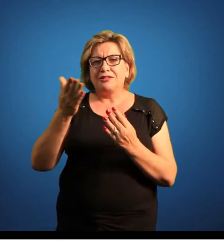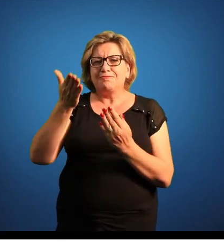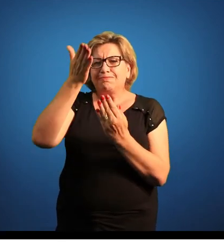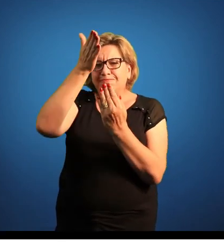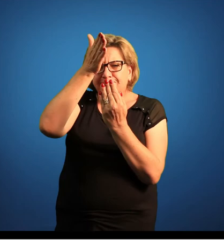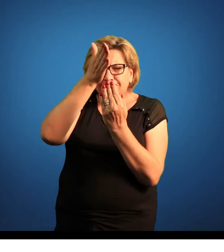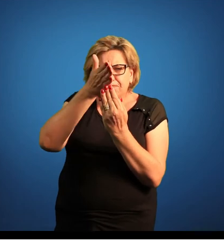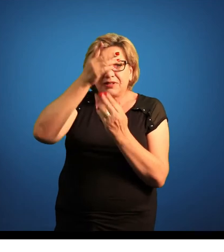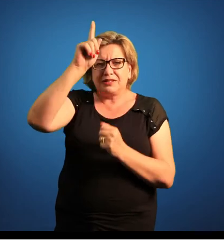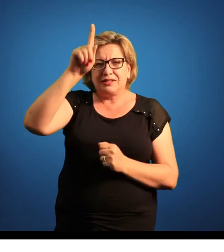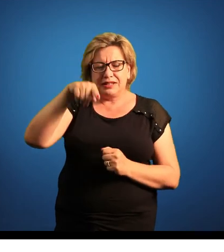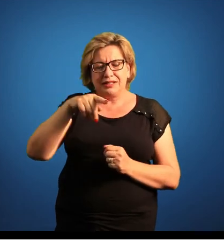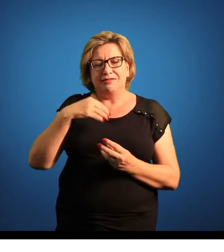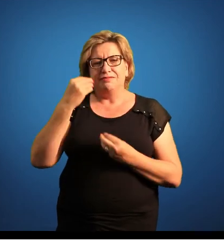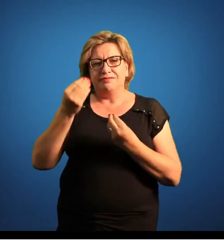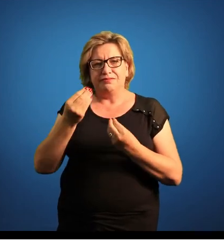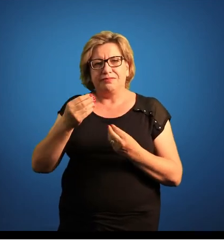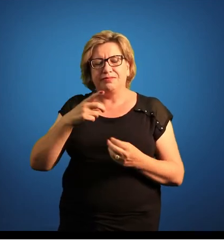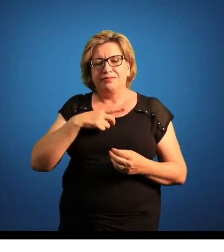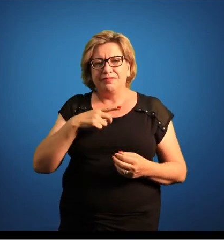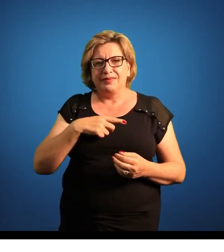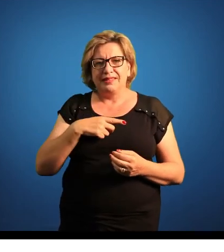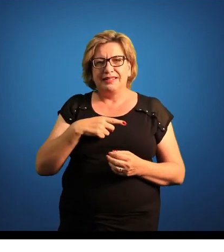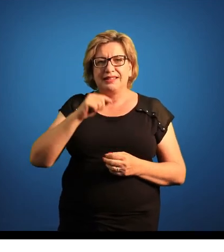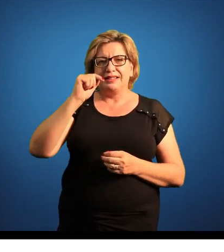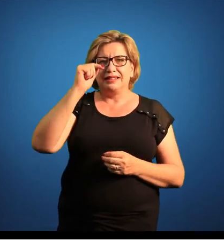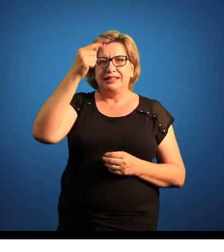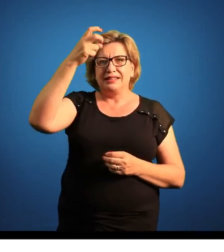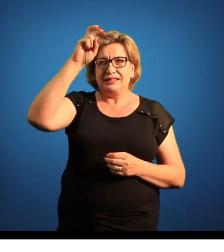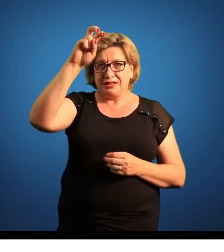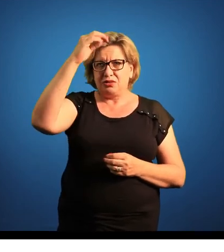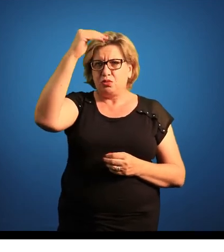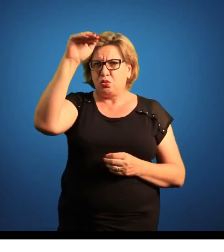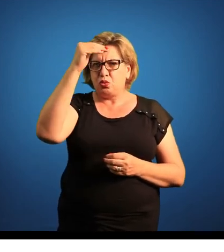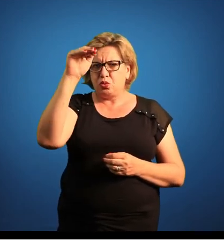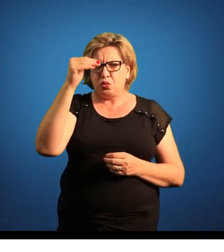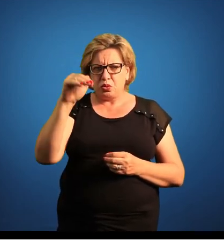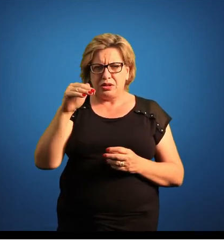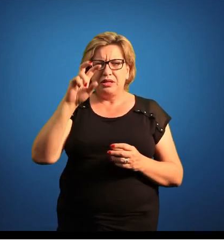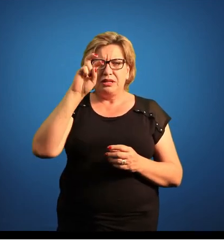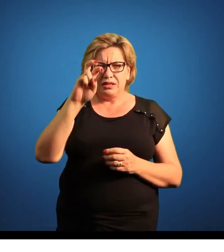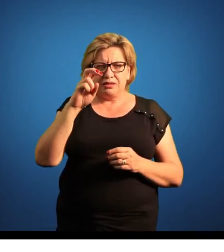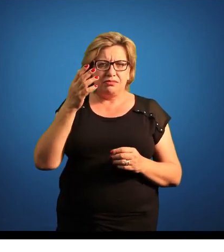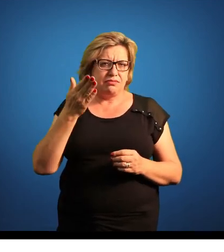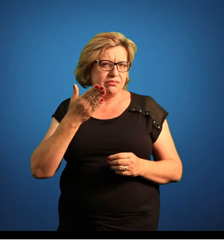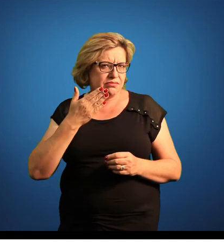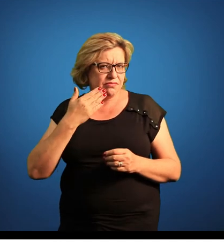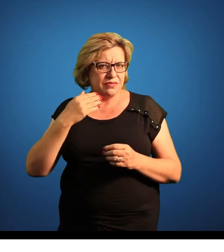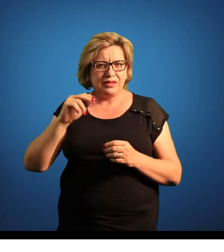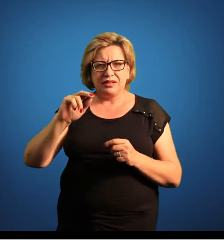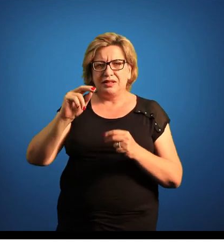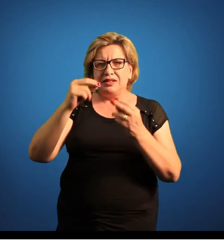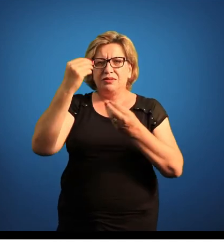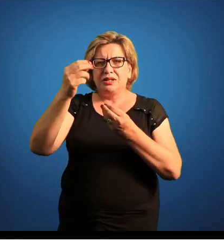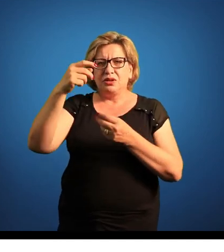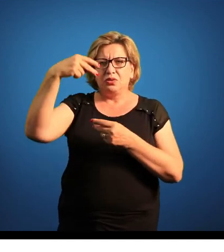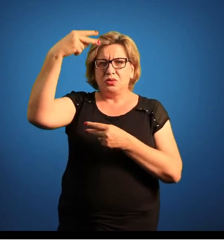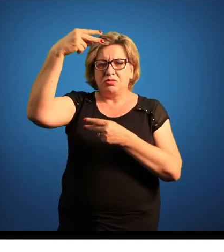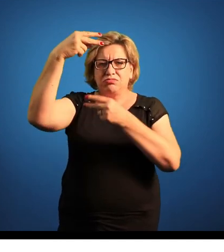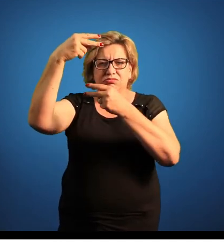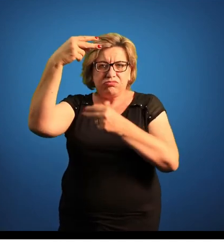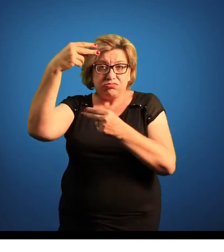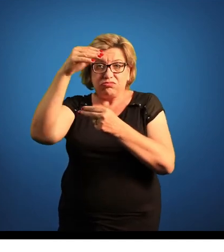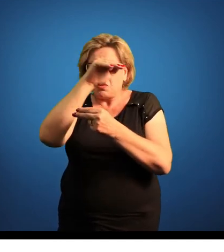meio. Então, eu tenho aqui um caso onde eu tenho cinco elementos, né? É um caso onde a quantidade de termos é